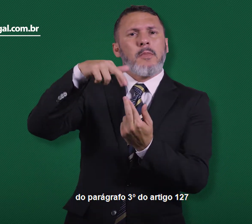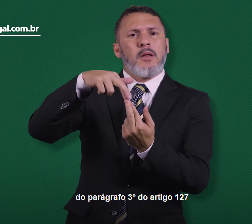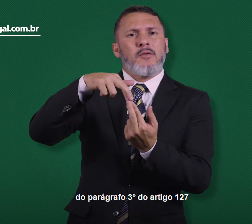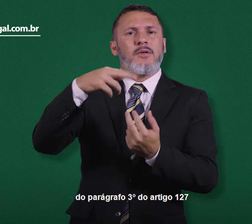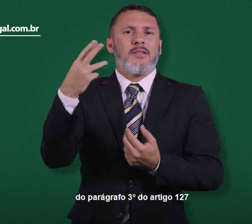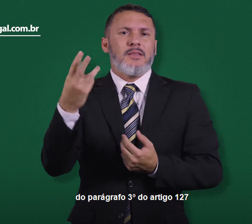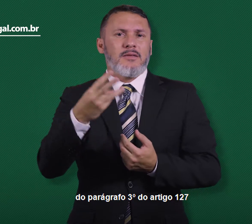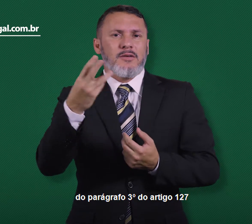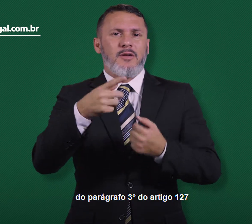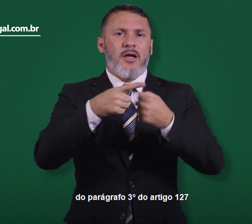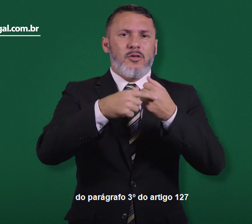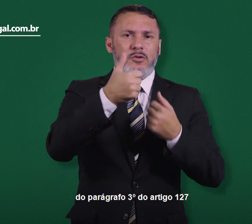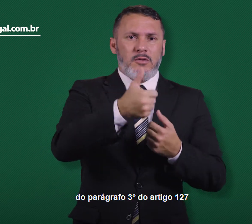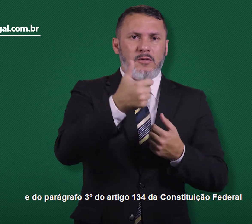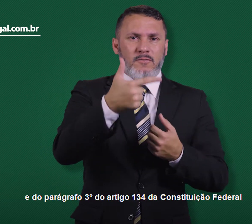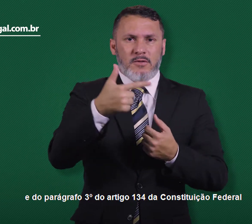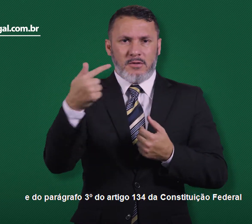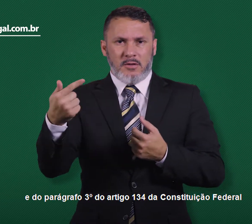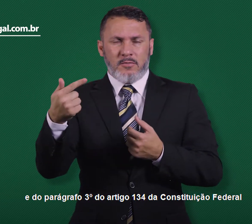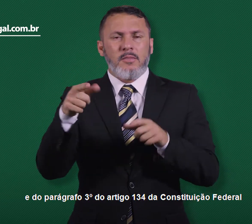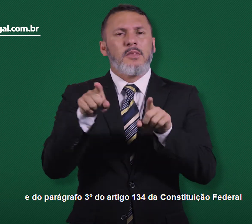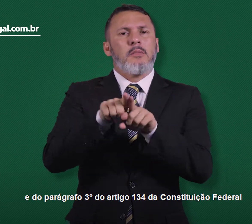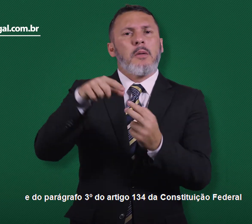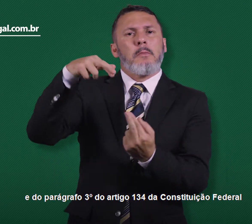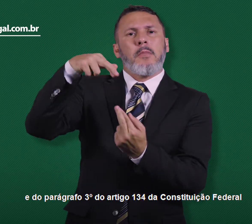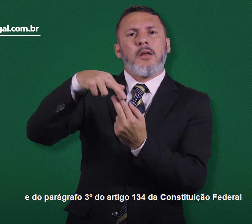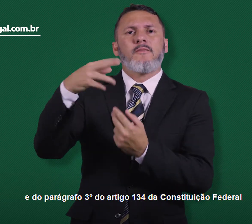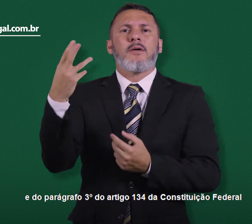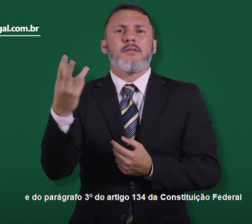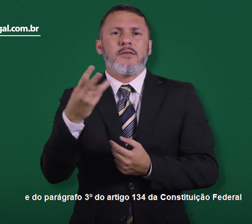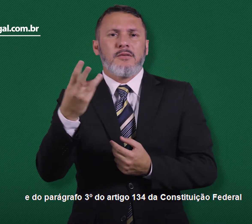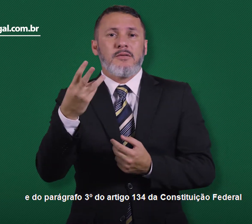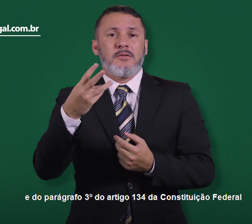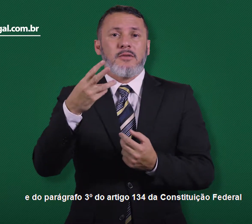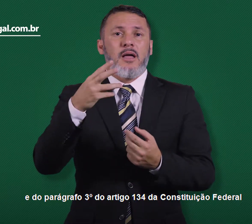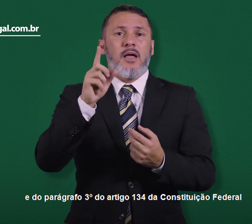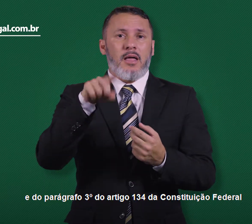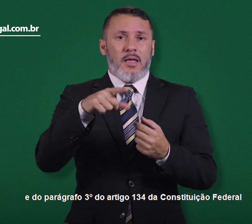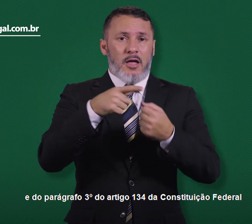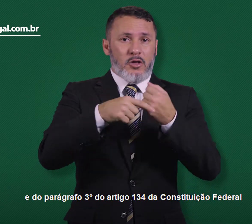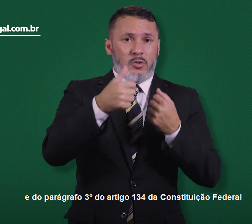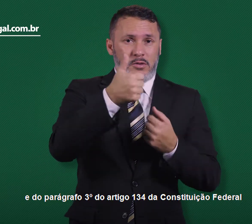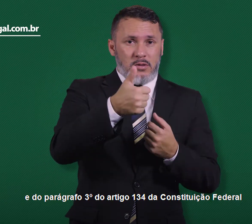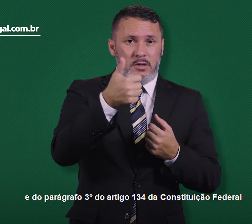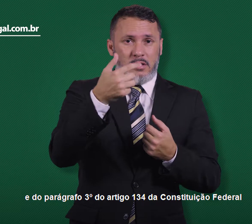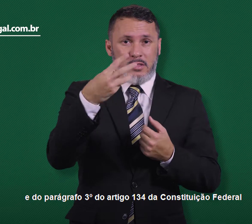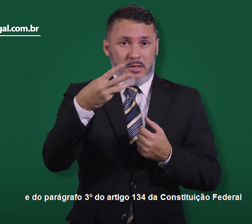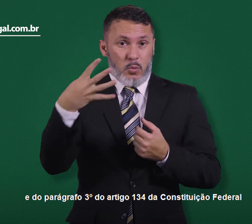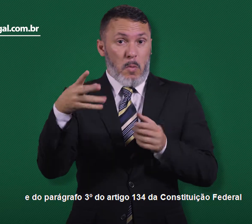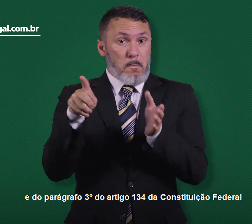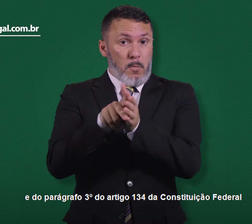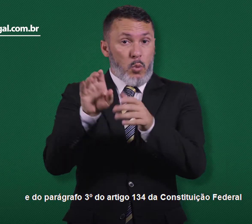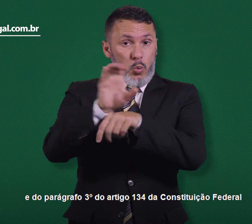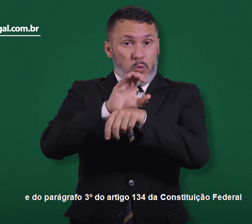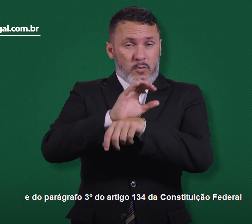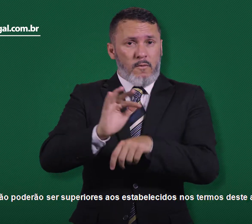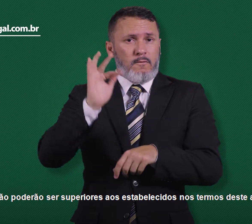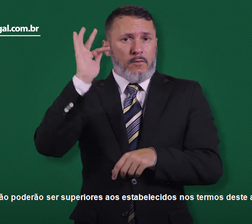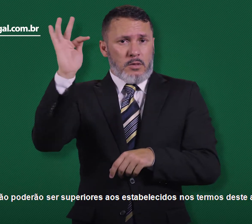artigo 127 e do parágrafo 3º do artigo 134 da Constituição Federal não